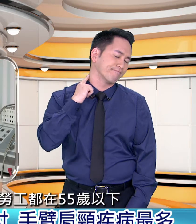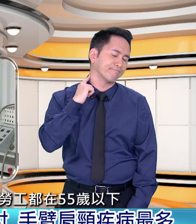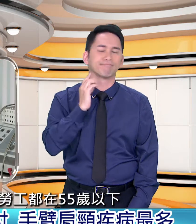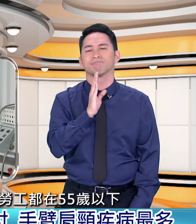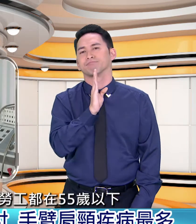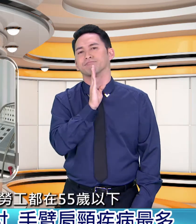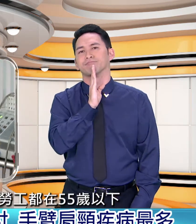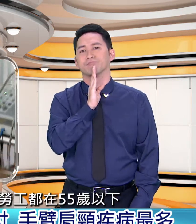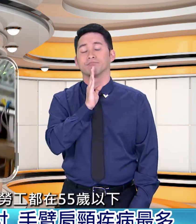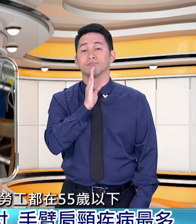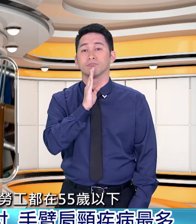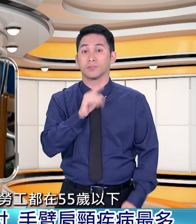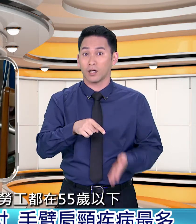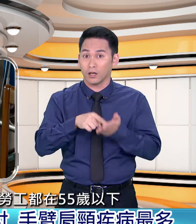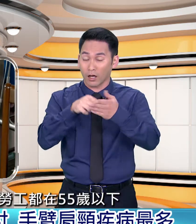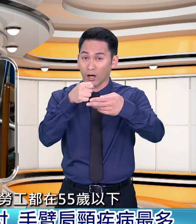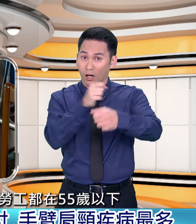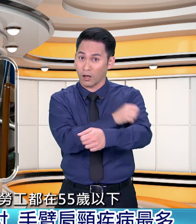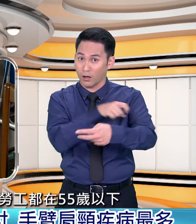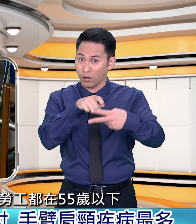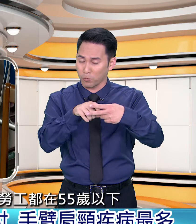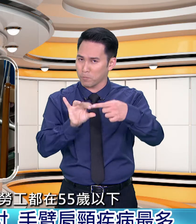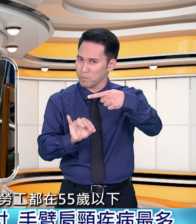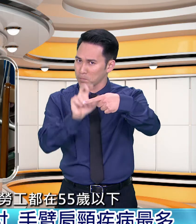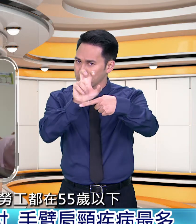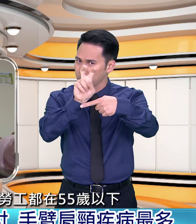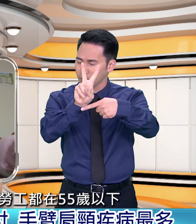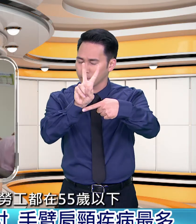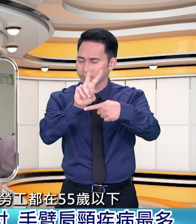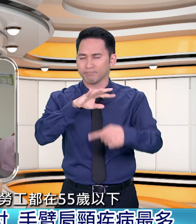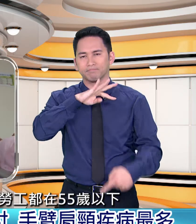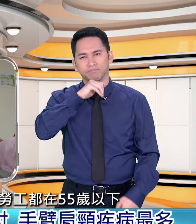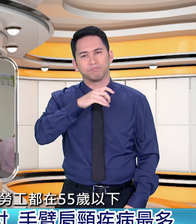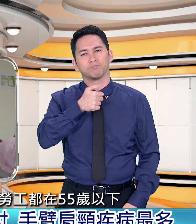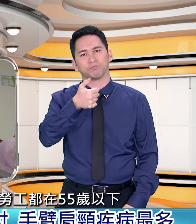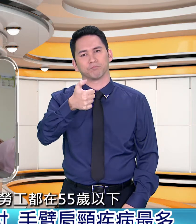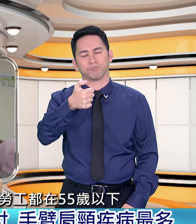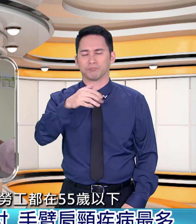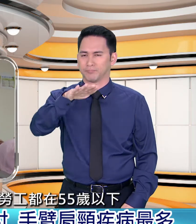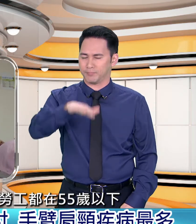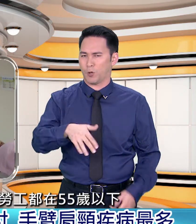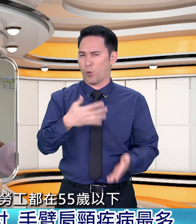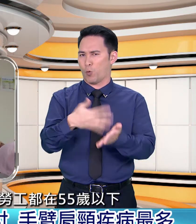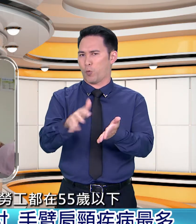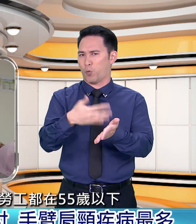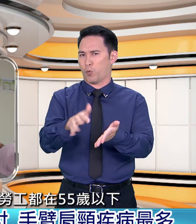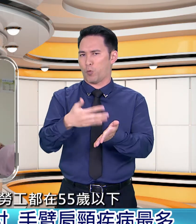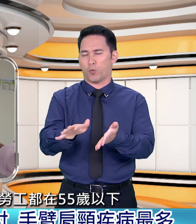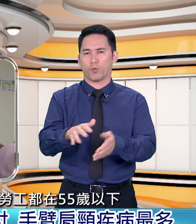有72%的劳工都是在55岁以下。